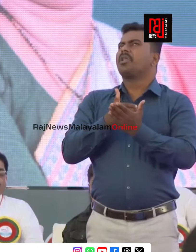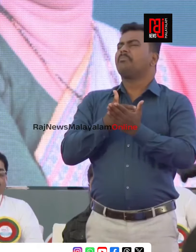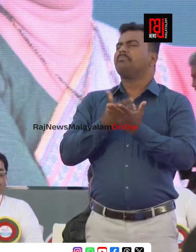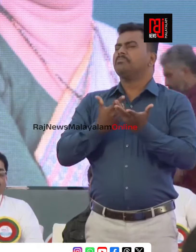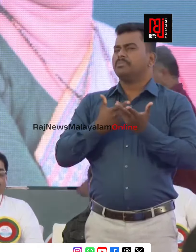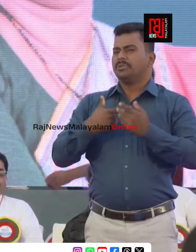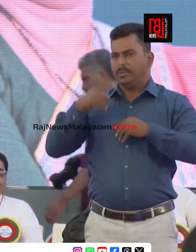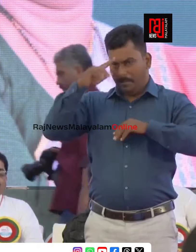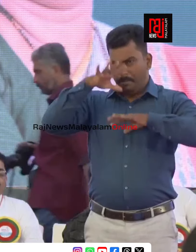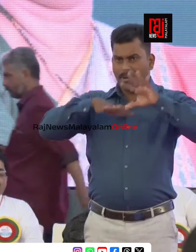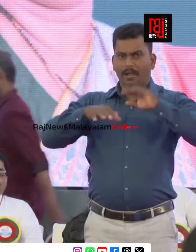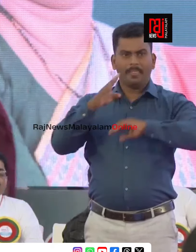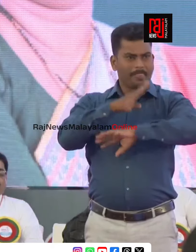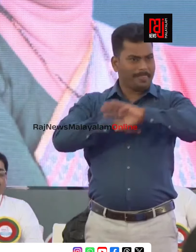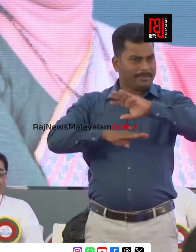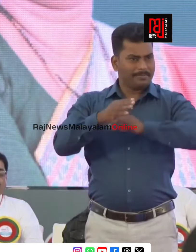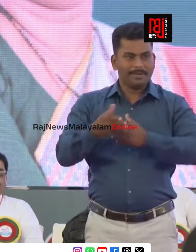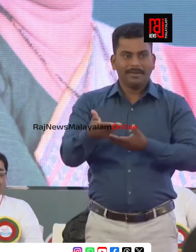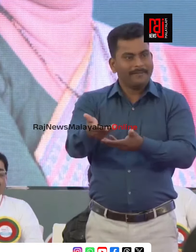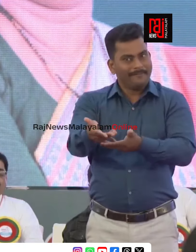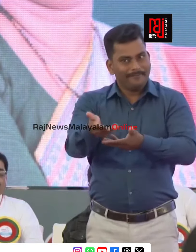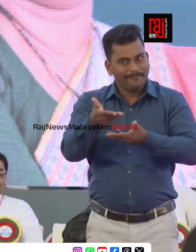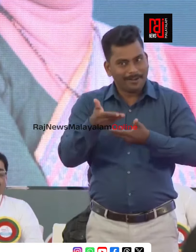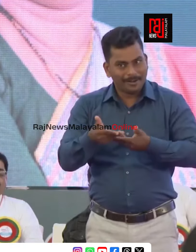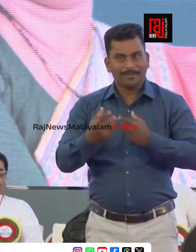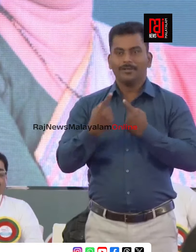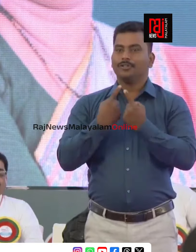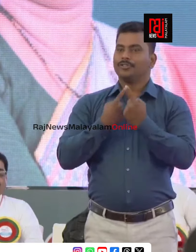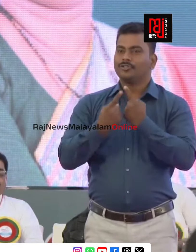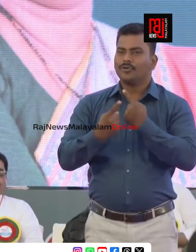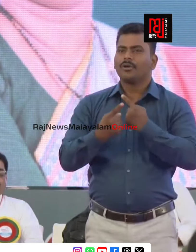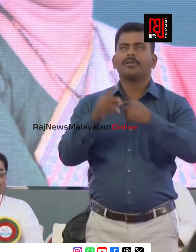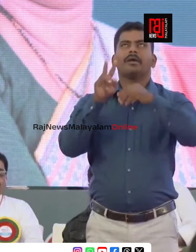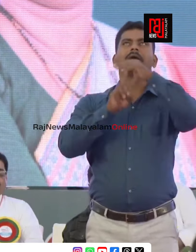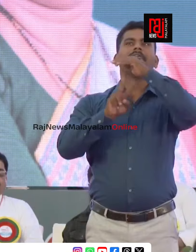മുഖാമുഖം പരിപാടി തന്നെ ആവിഷ്കരിച്ചത്.